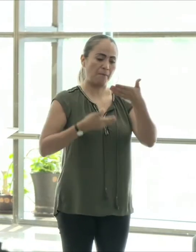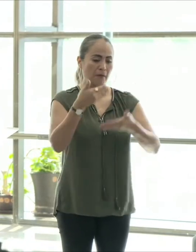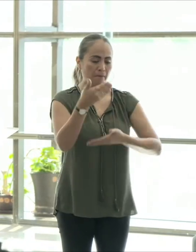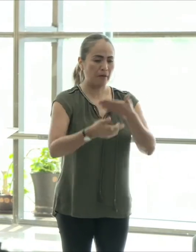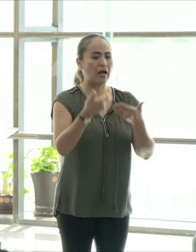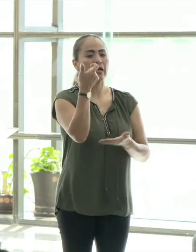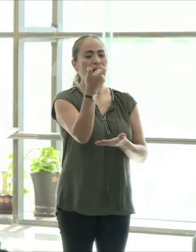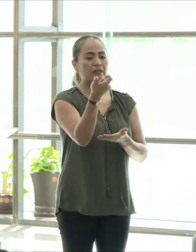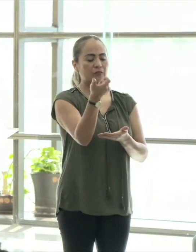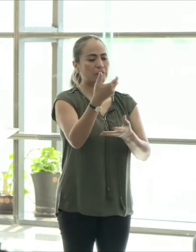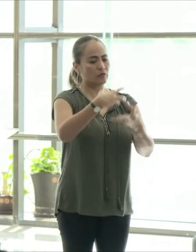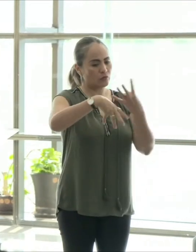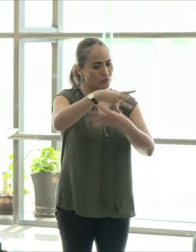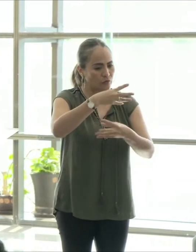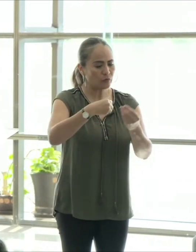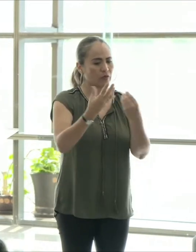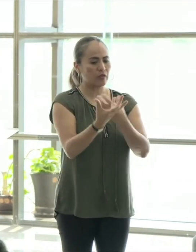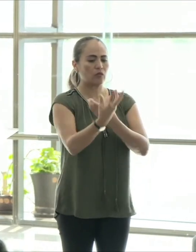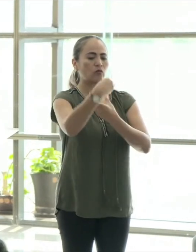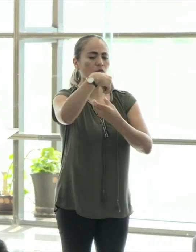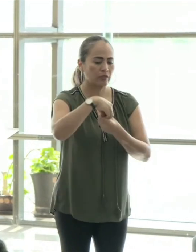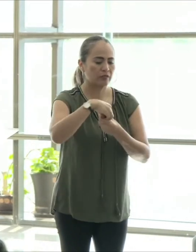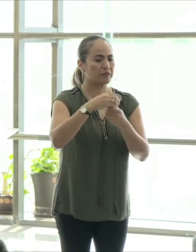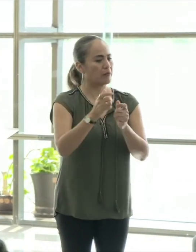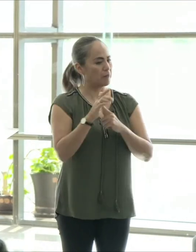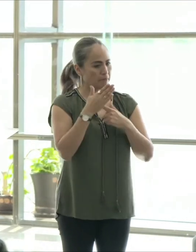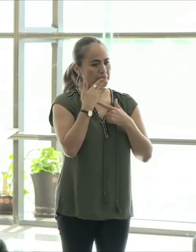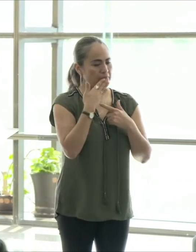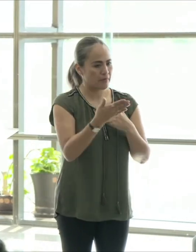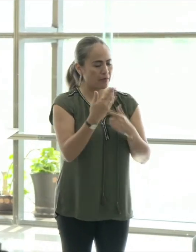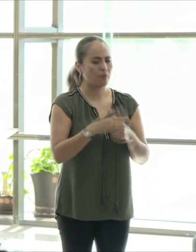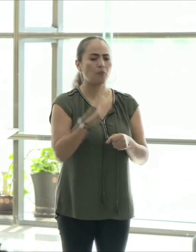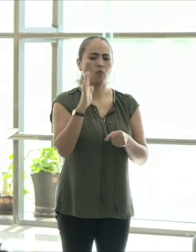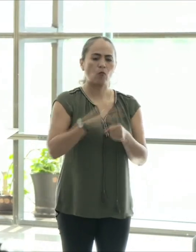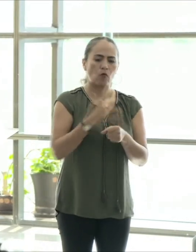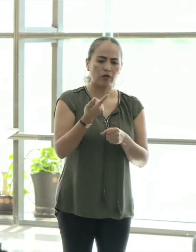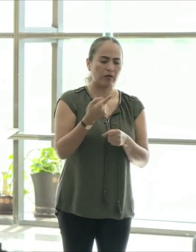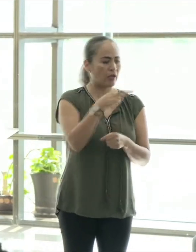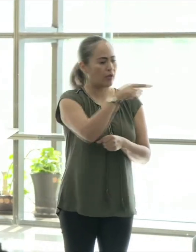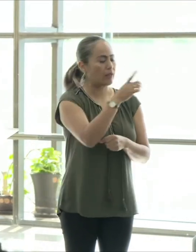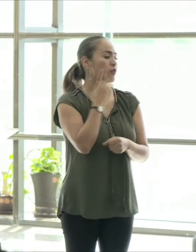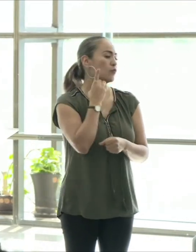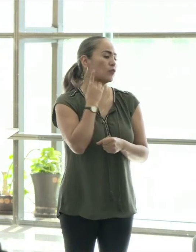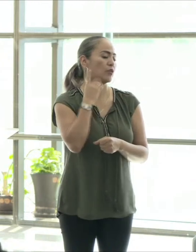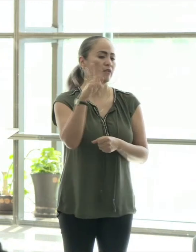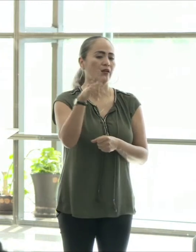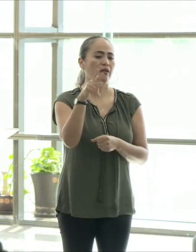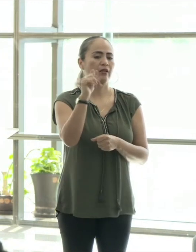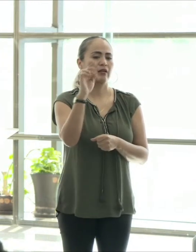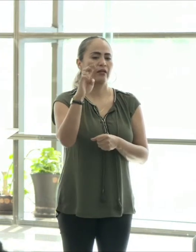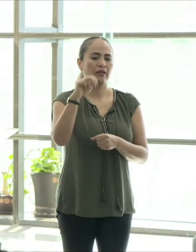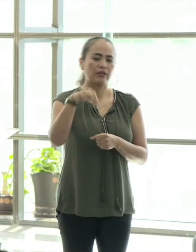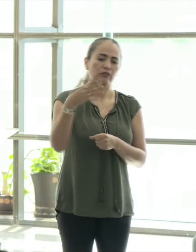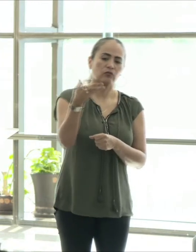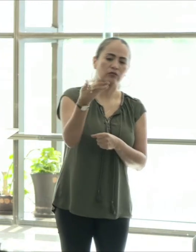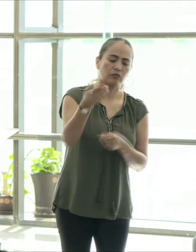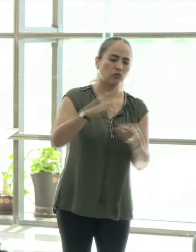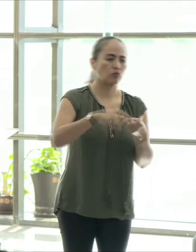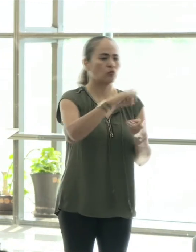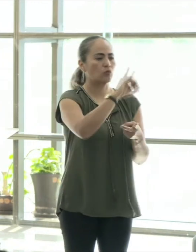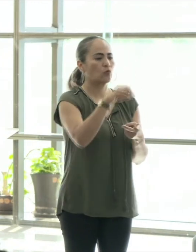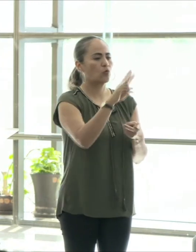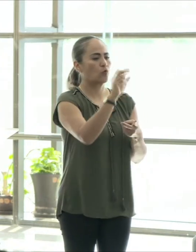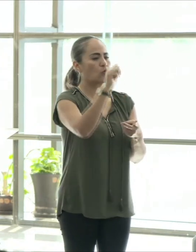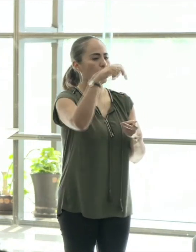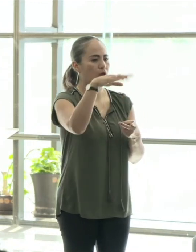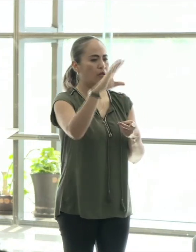económico incluyente y sostenible gracias al interés y solicitud de la diputada Karen Castrejón y del diputado Juan Carlos natali